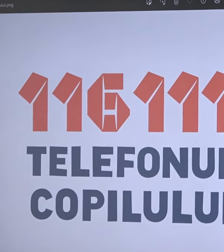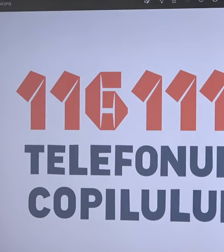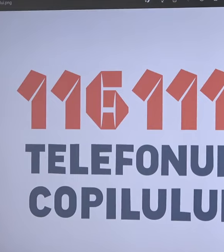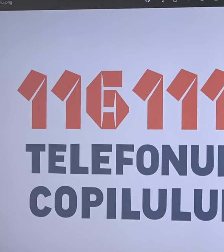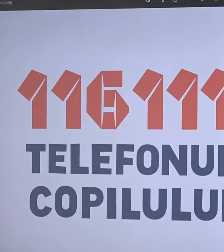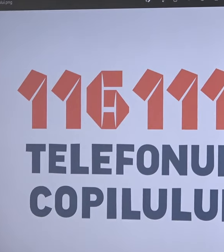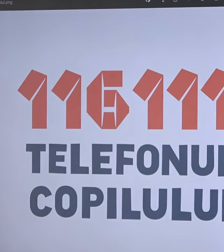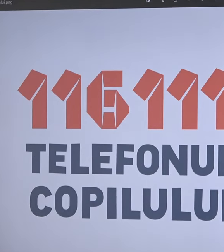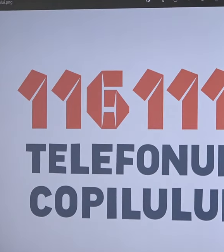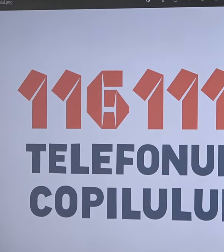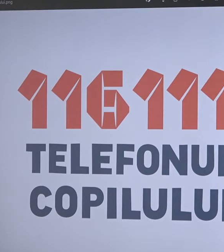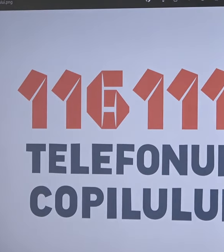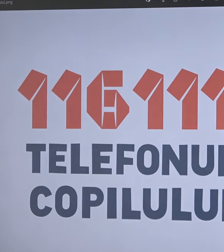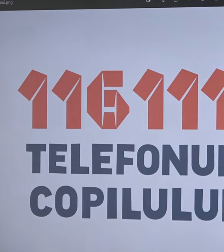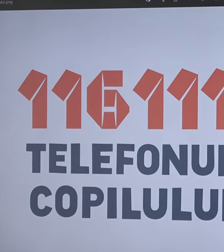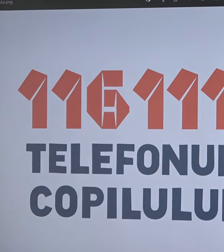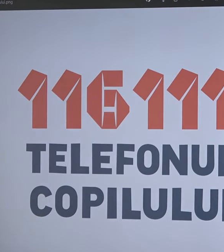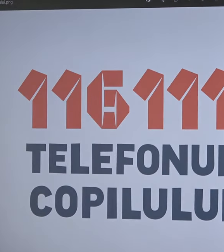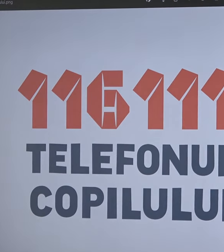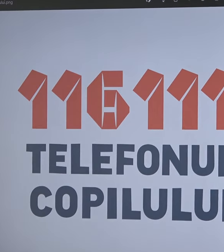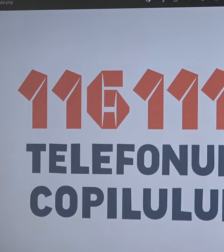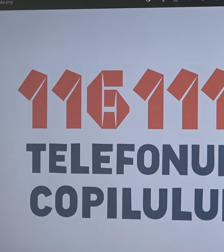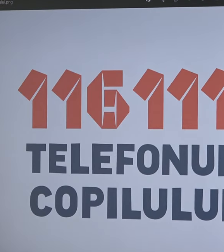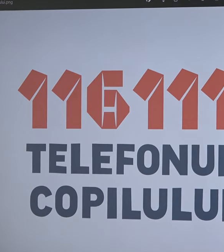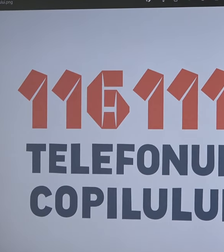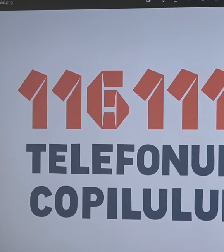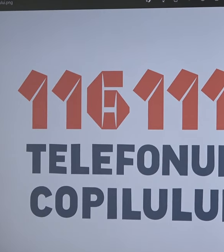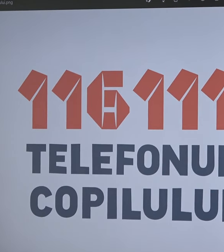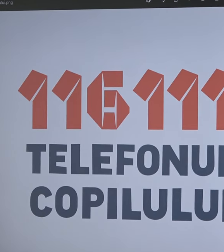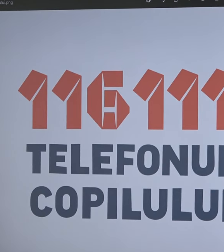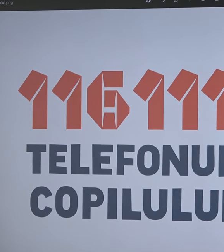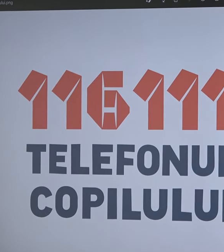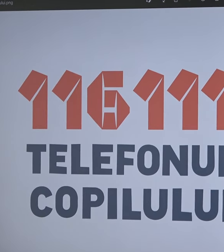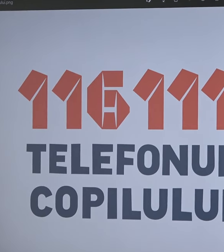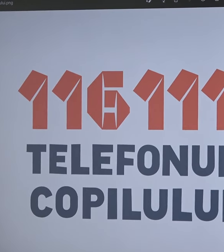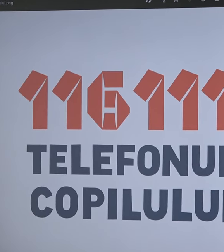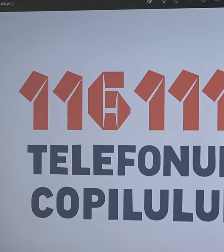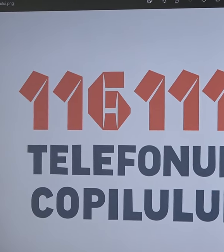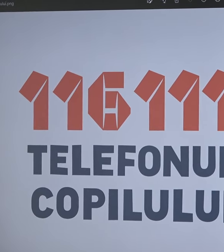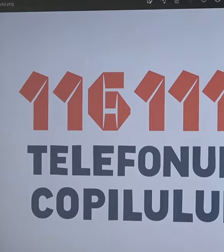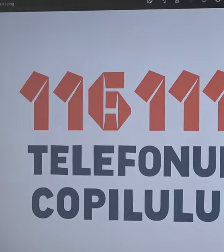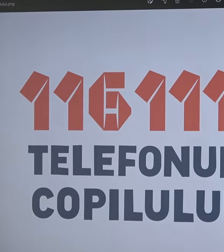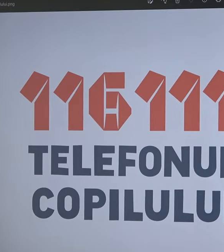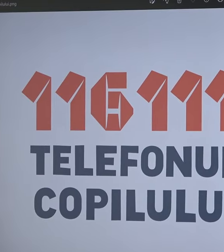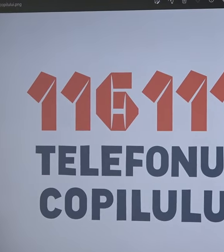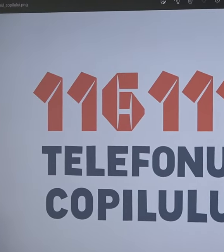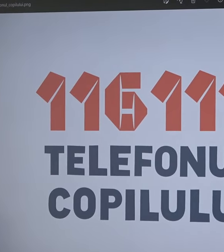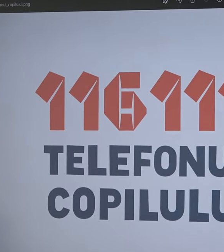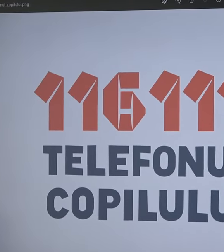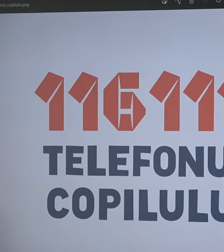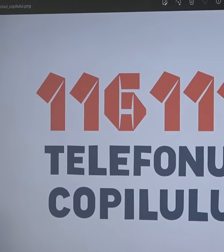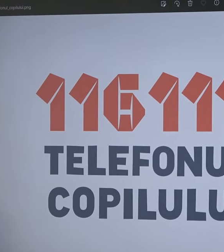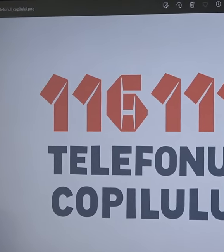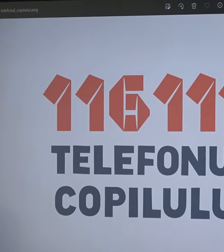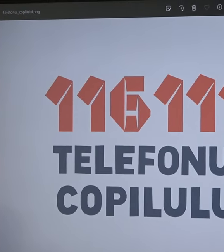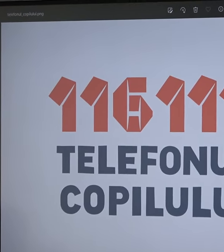linie telefonică. Anul trecut am avut 4.200 de apeluri telefonice. Cu siguranță, la numărul de copii care se află în situații